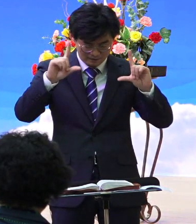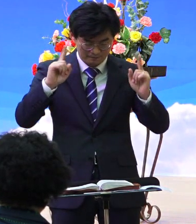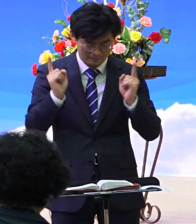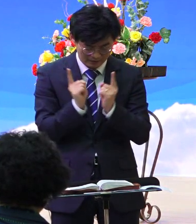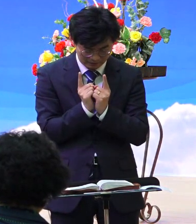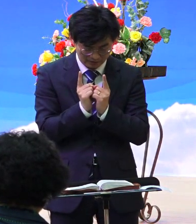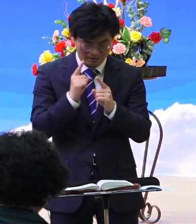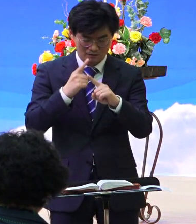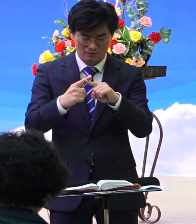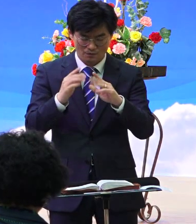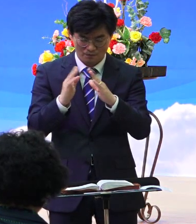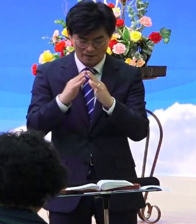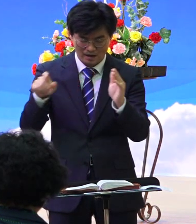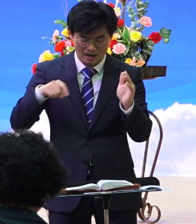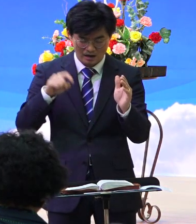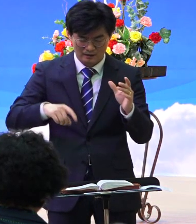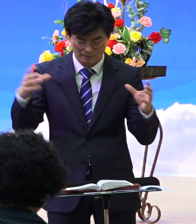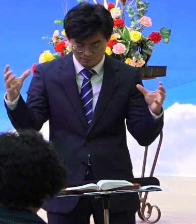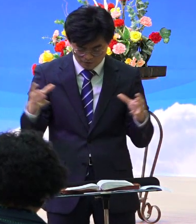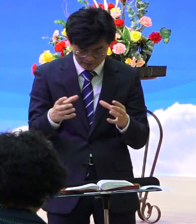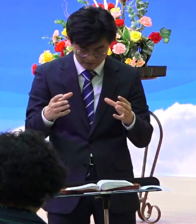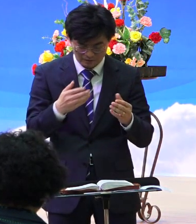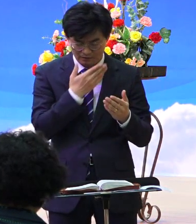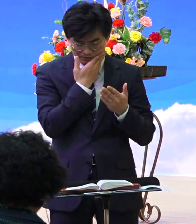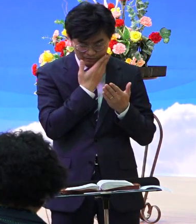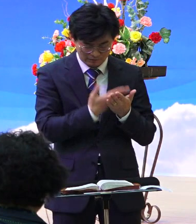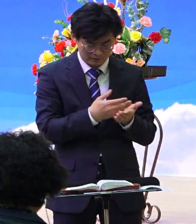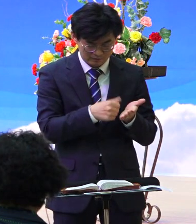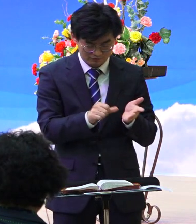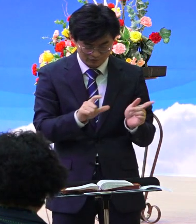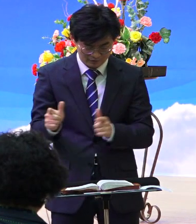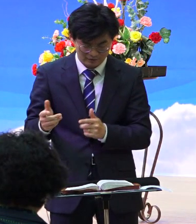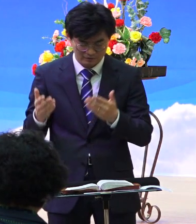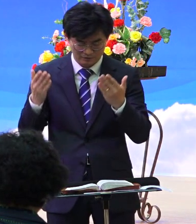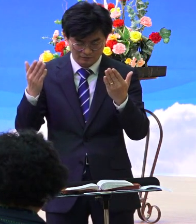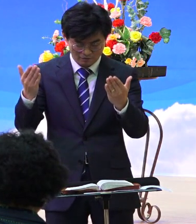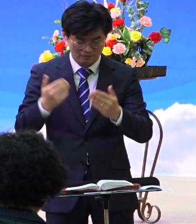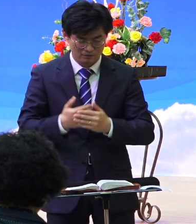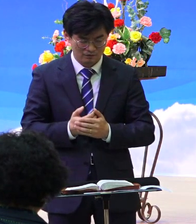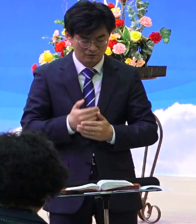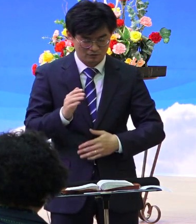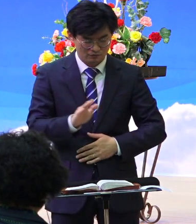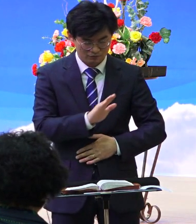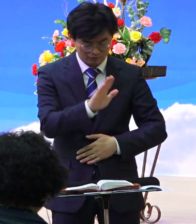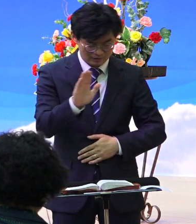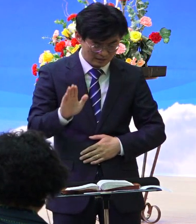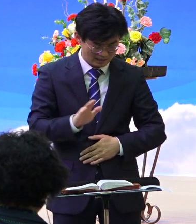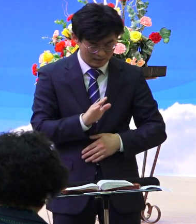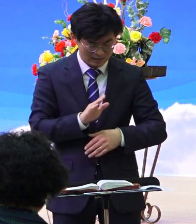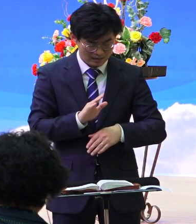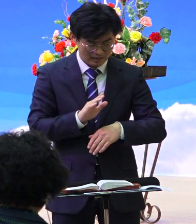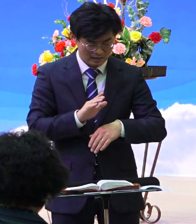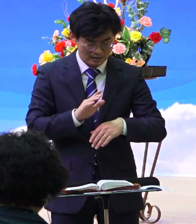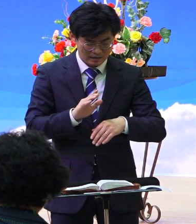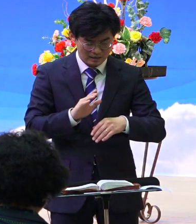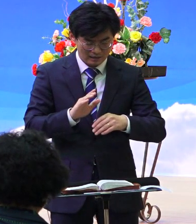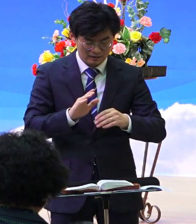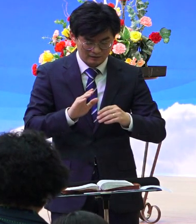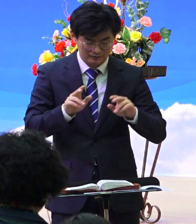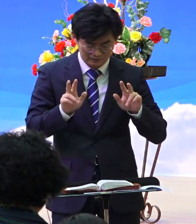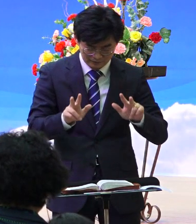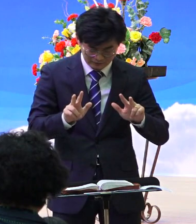전에 나와서 우리의 예물을 드리며 우리의 시간과 우리의 삶을 들여서